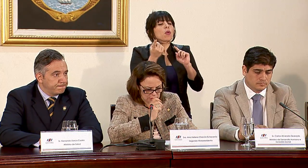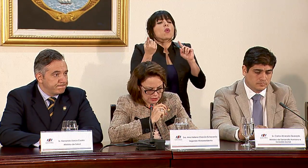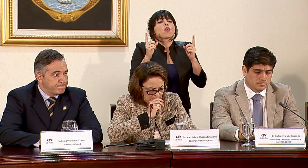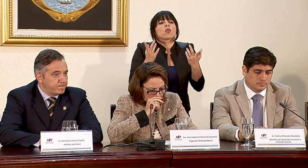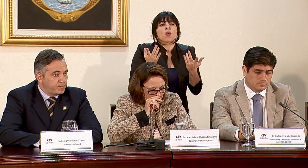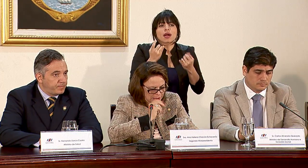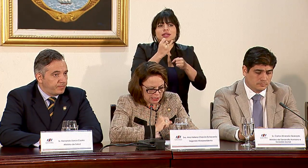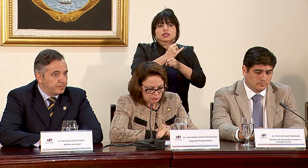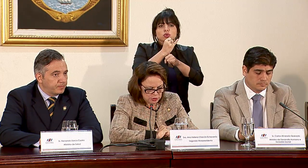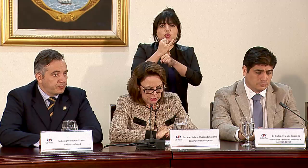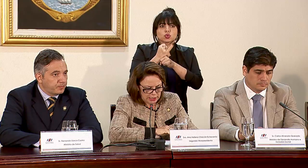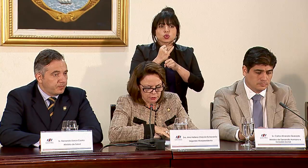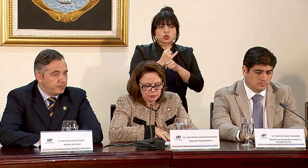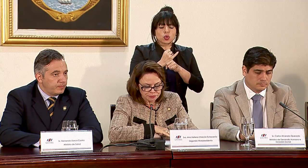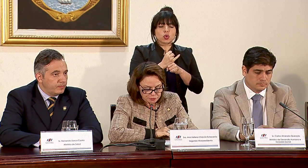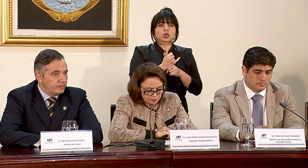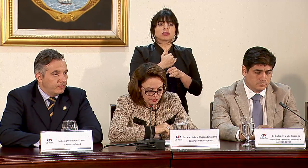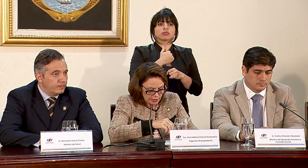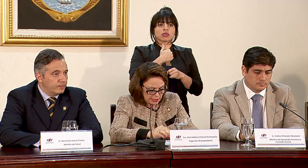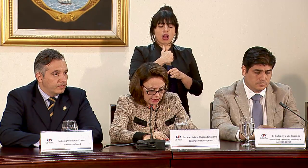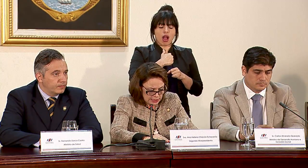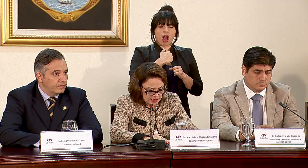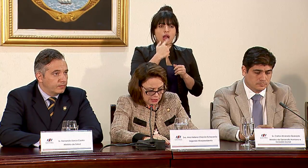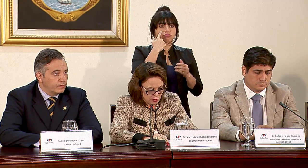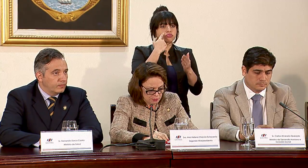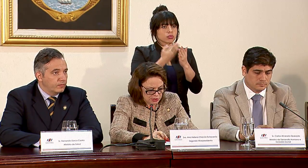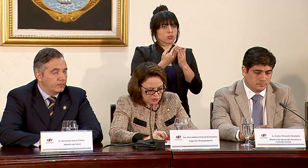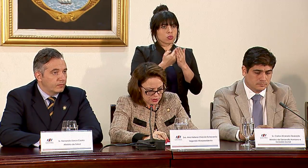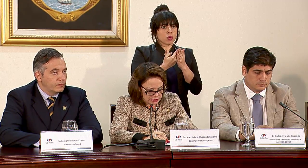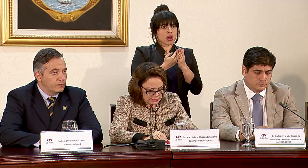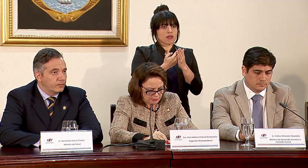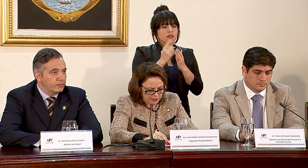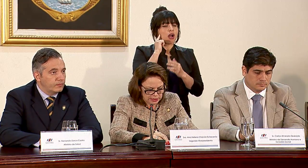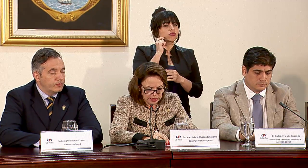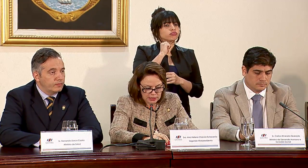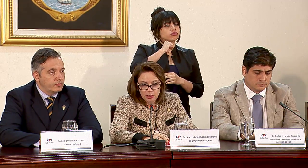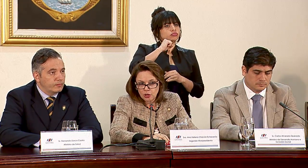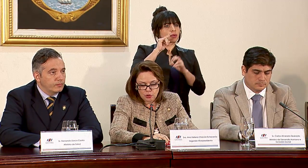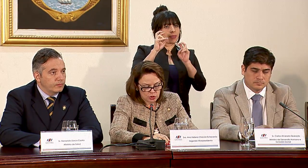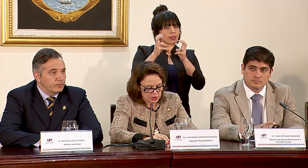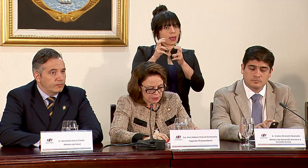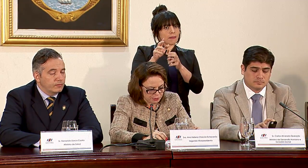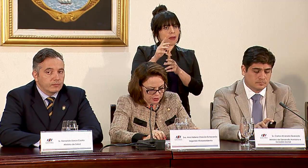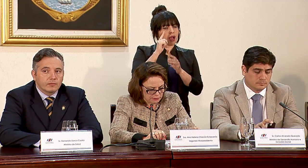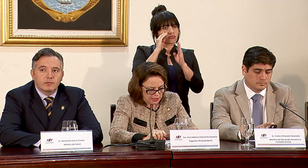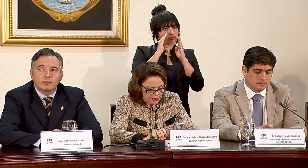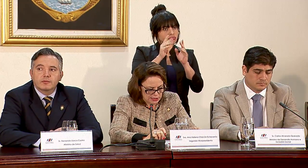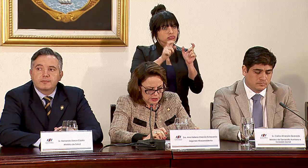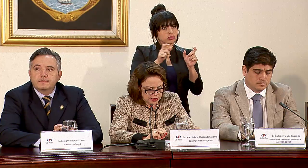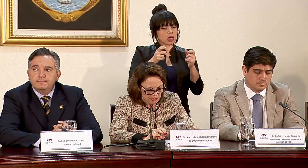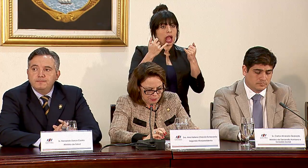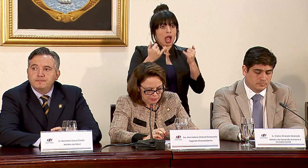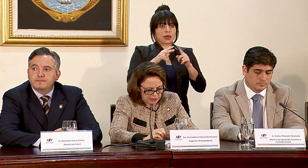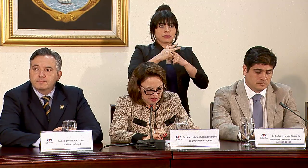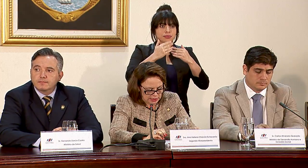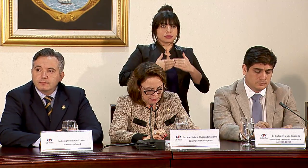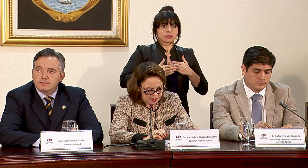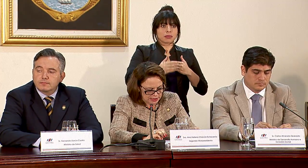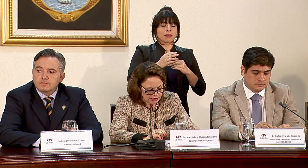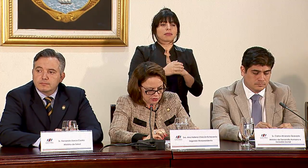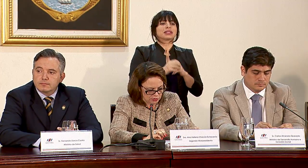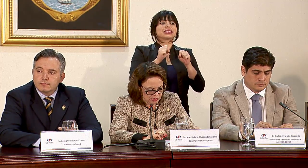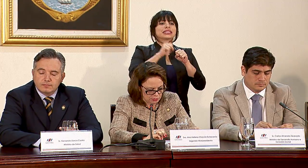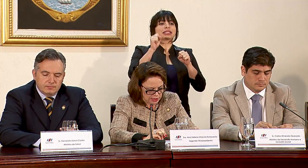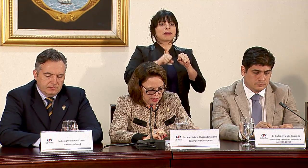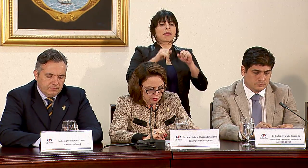instituciones que han mostrado ser omisos en esta materia. Hoy se pone en marcha el sistema permanente de